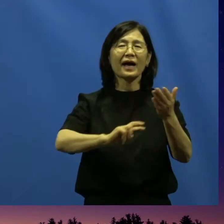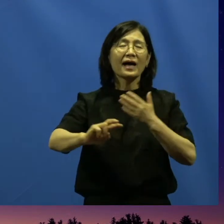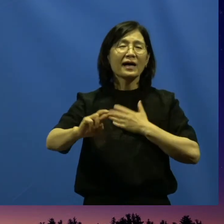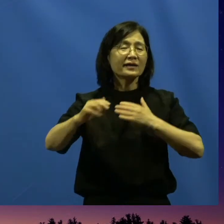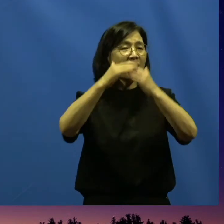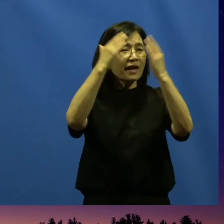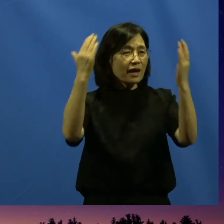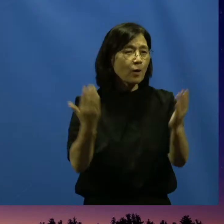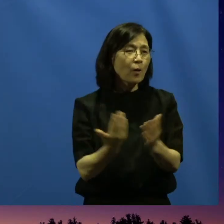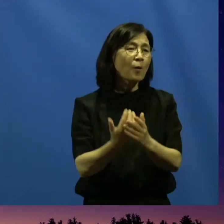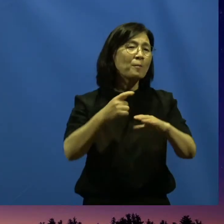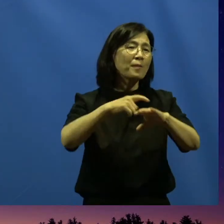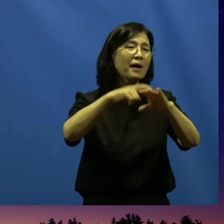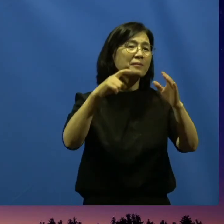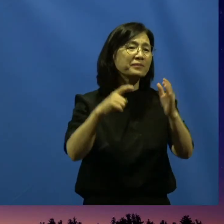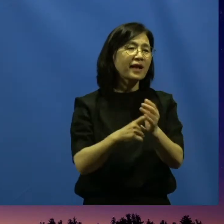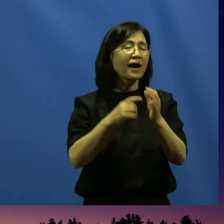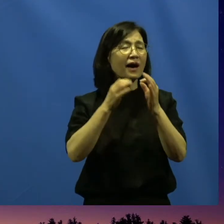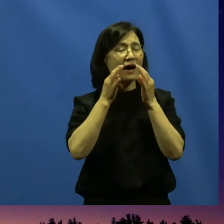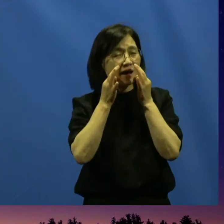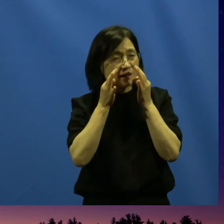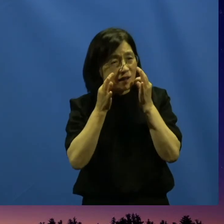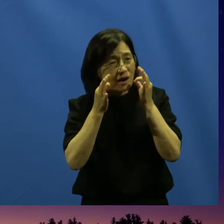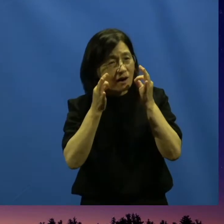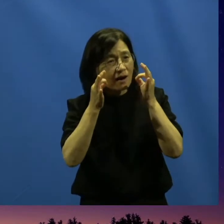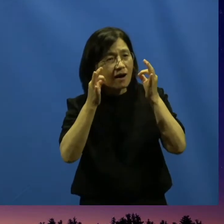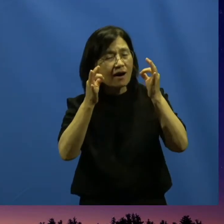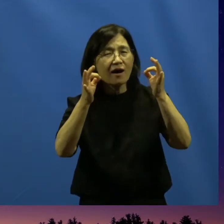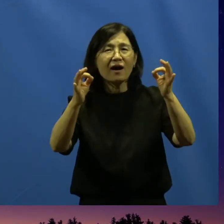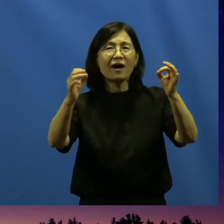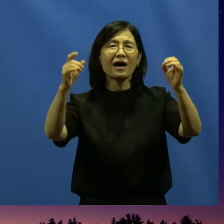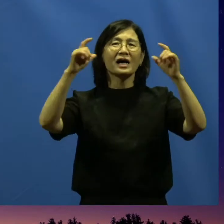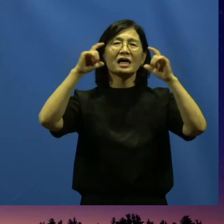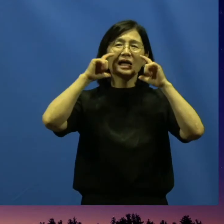찬양합니다 내 온 만나요.